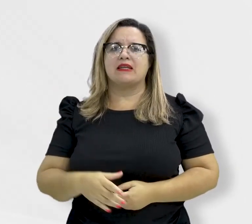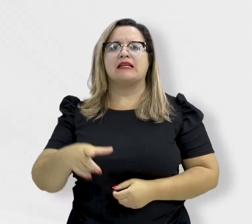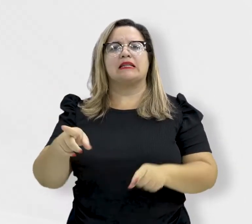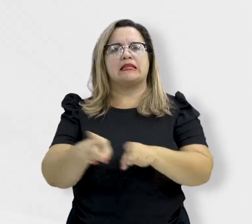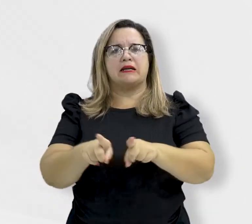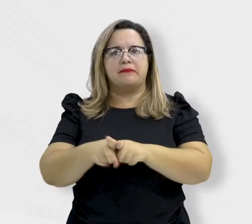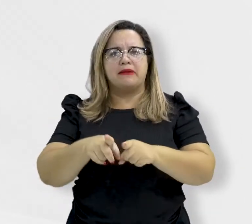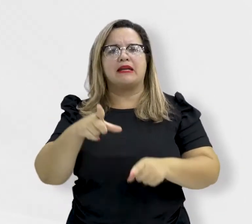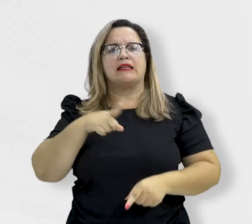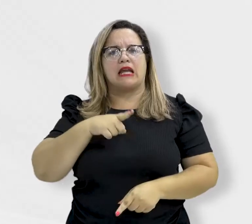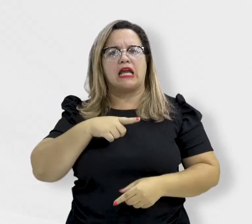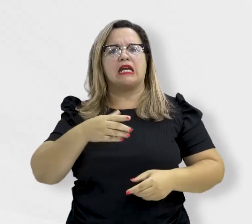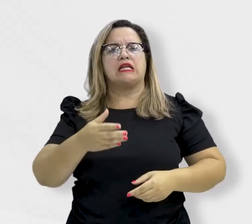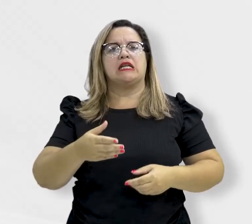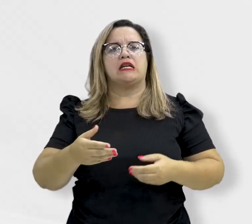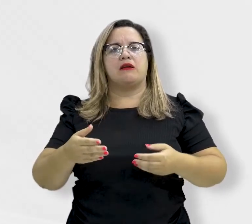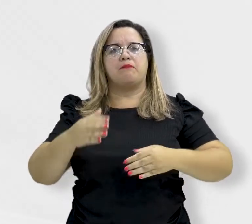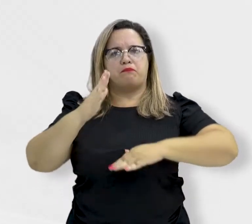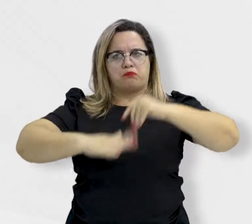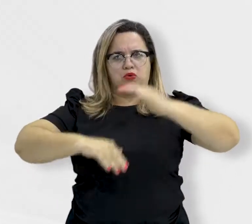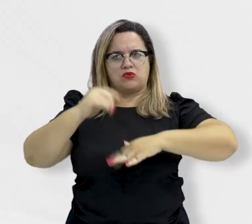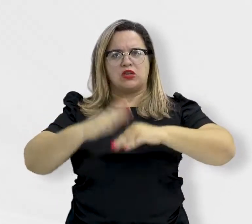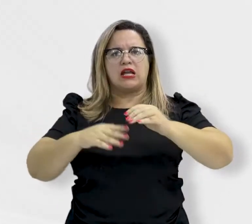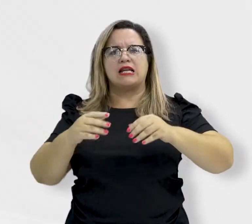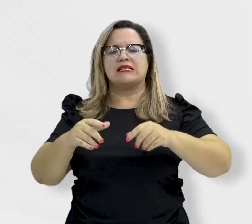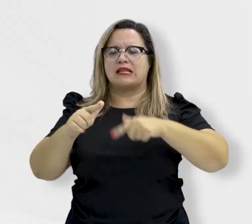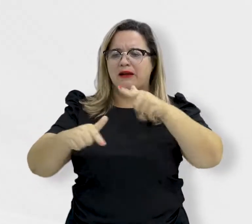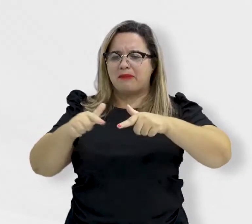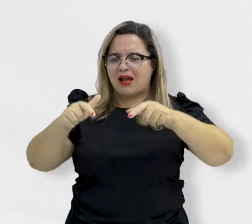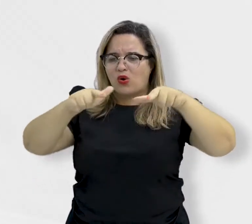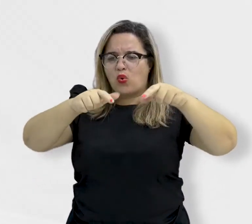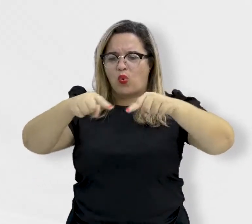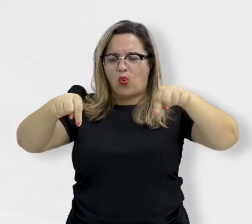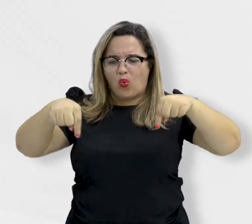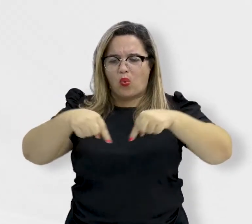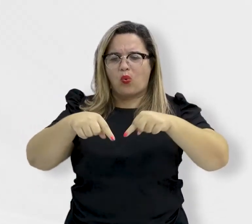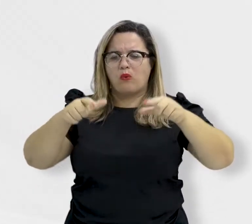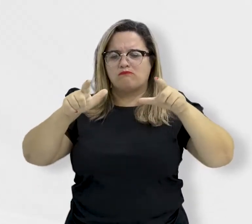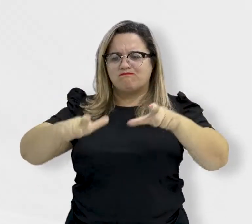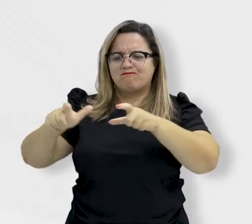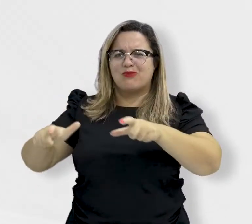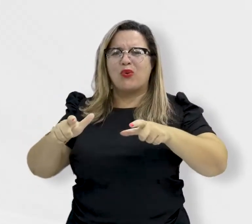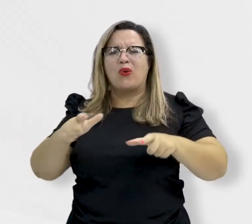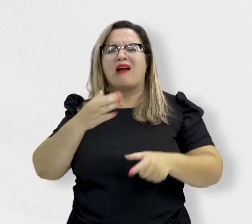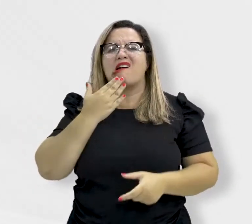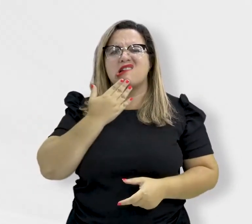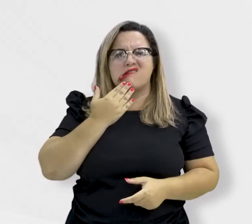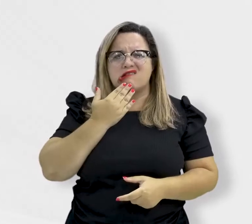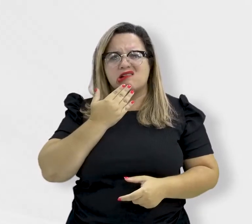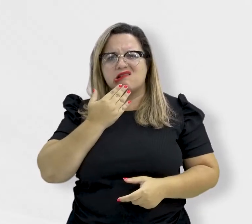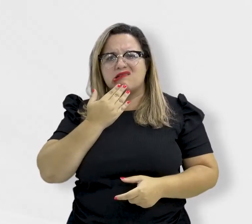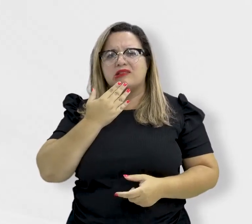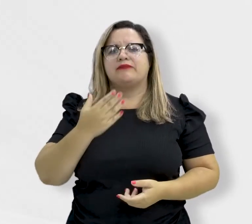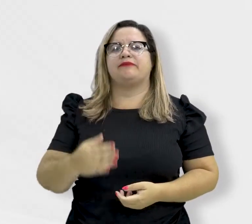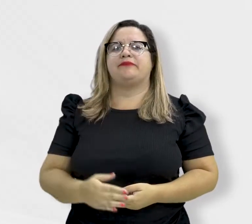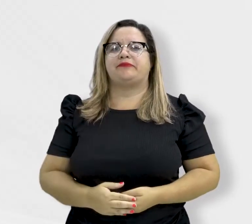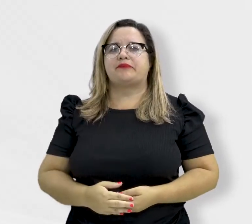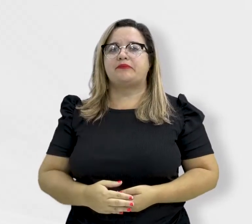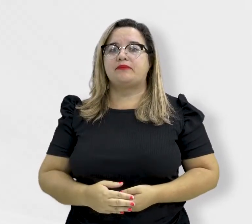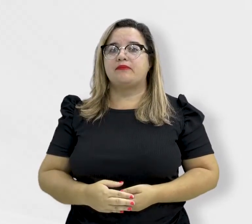atual sede em salas insalubres. Esta iniciativa representa um ganho também para a Prefeitura de Jaciara, pois foi feita uma permuta do